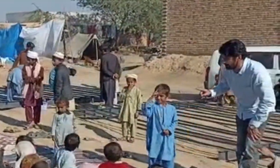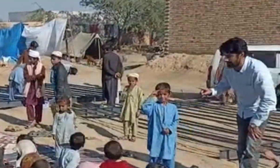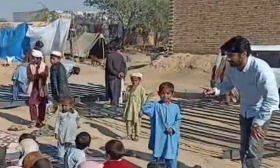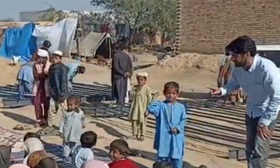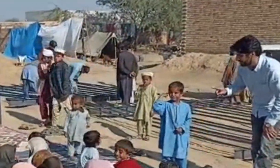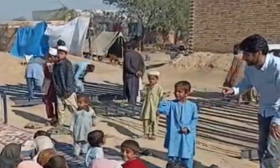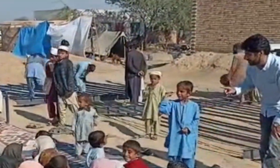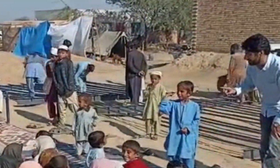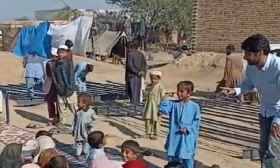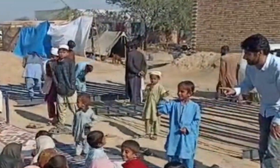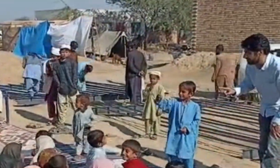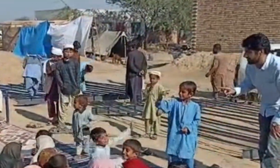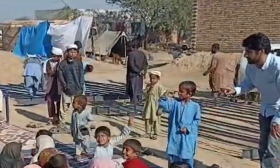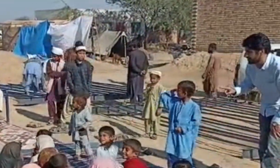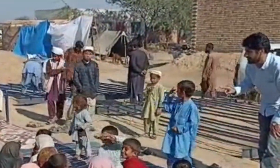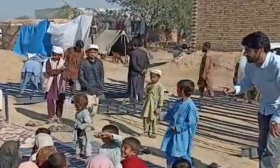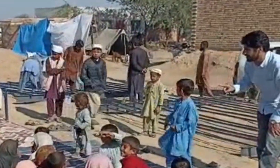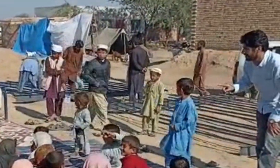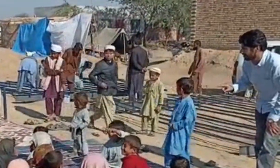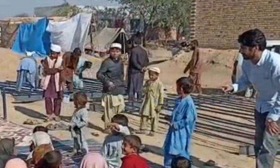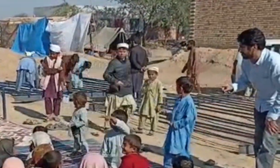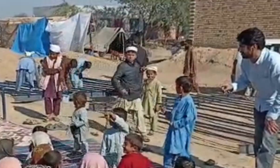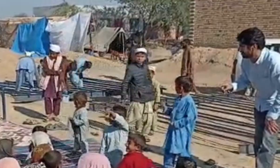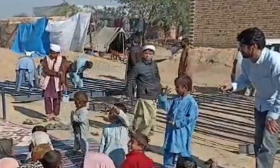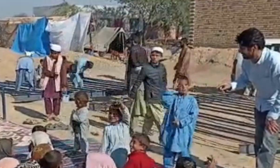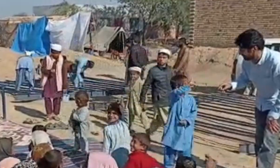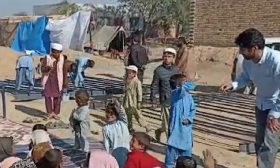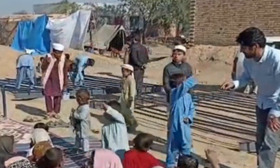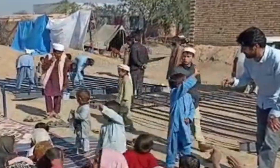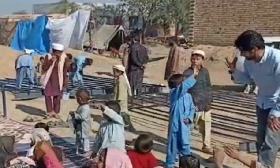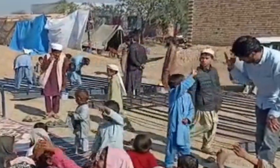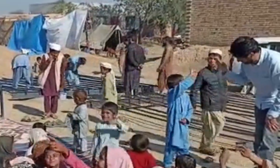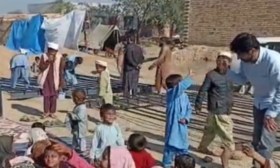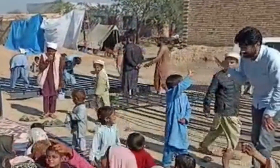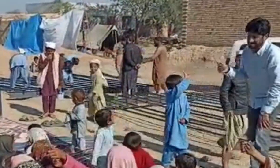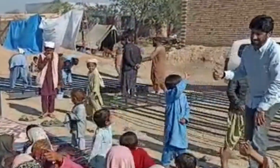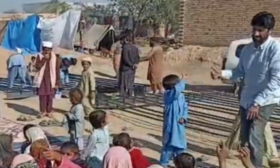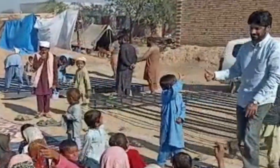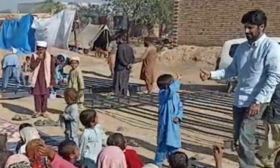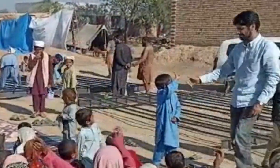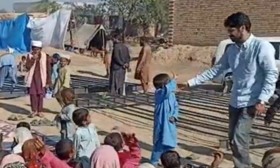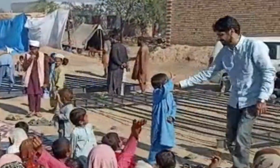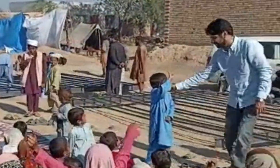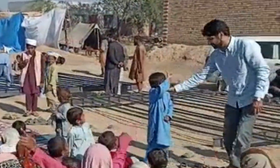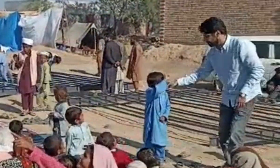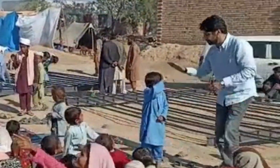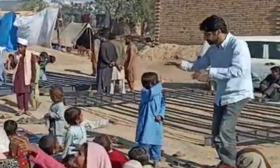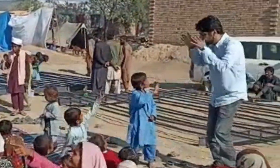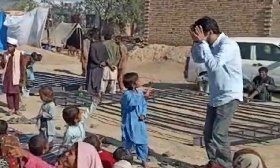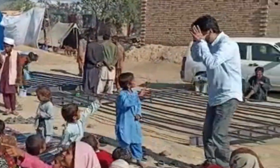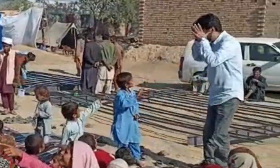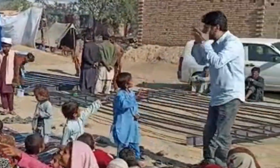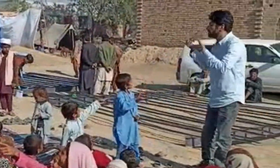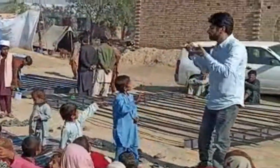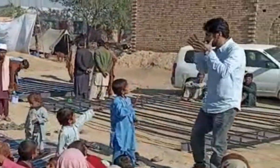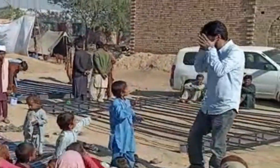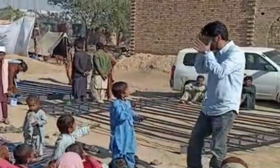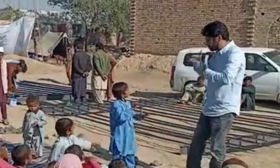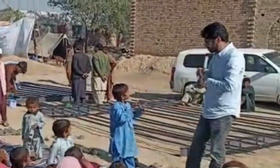ہیں انشاءاللہ بارہ تاریخ کو ہم یہاں پر آئیں گے اور یہاں پر ایک سکول کا افتتا کریں گے جو کہ ان بچوں کے لئے بنایا